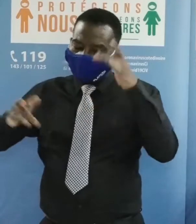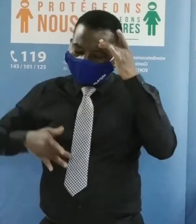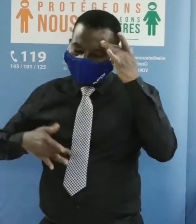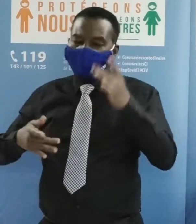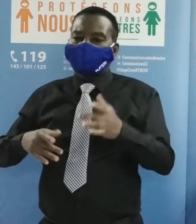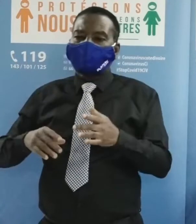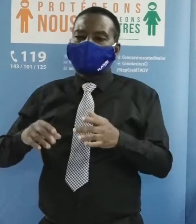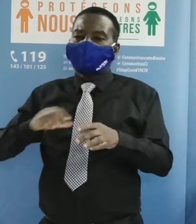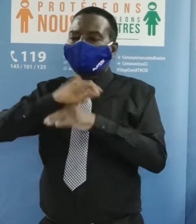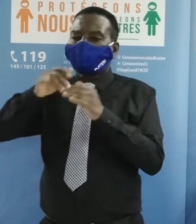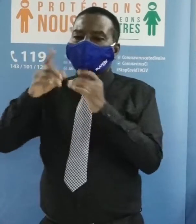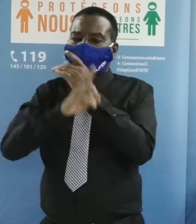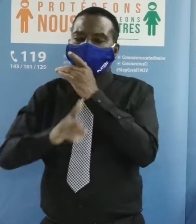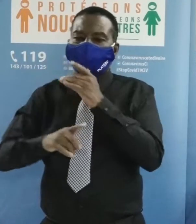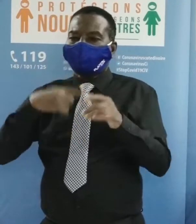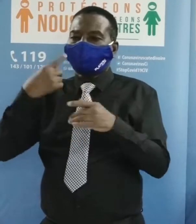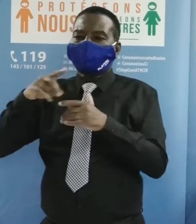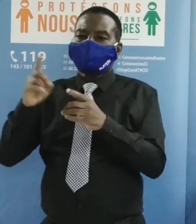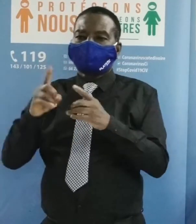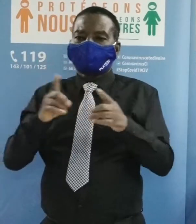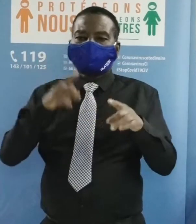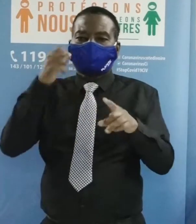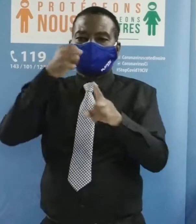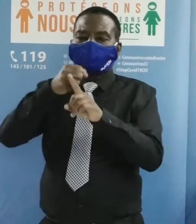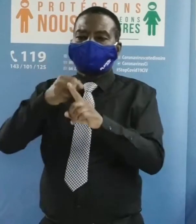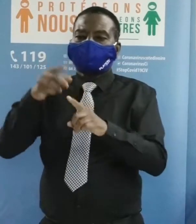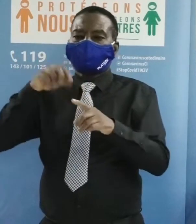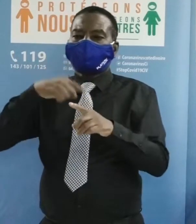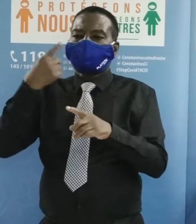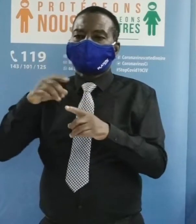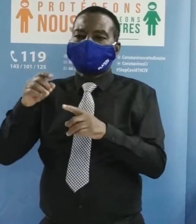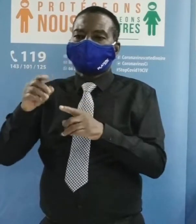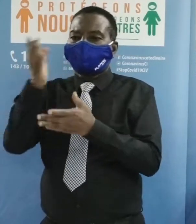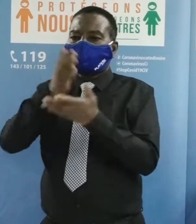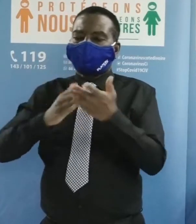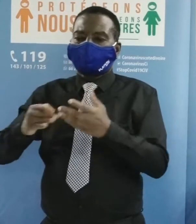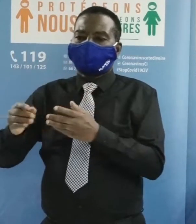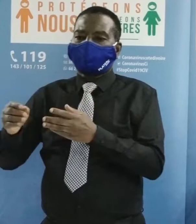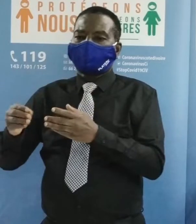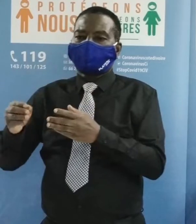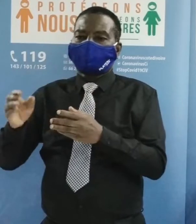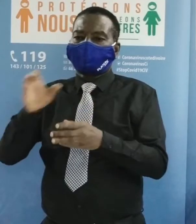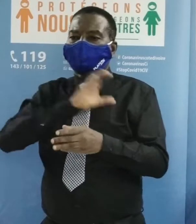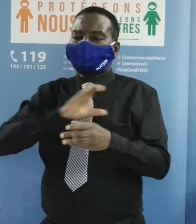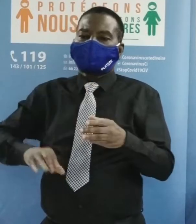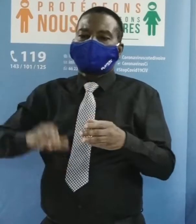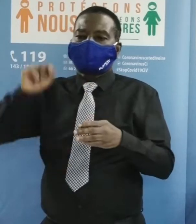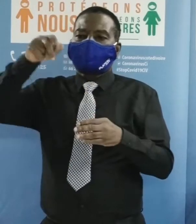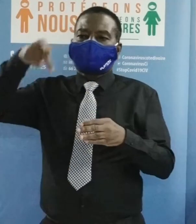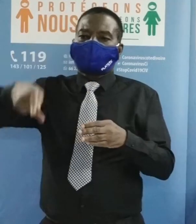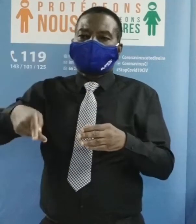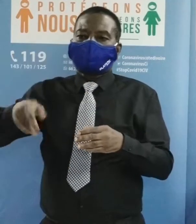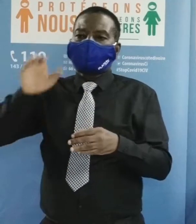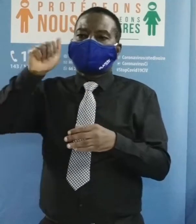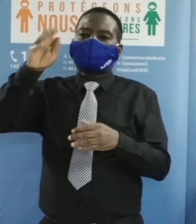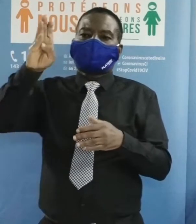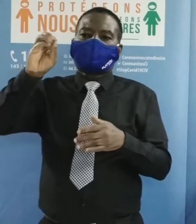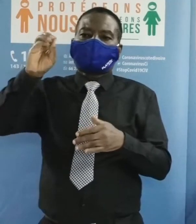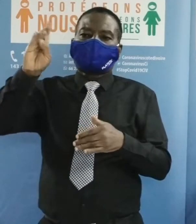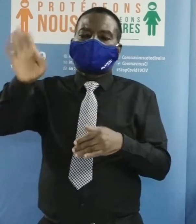que le composent sont affectés aux impacts et dont certains comprenant les communes de yopougon abobo